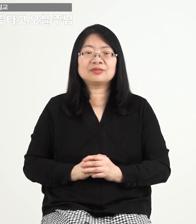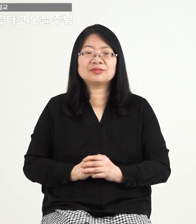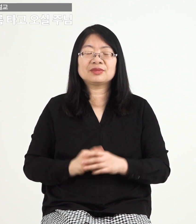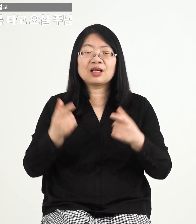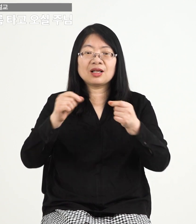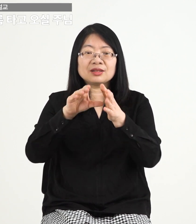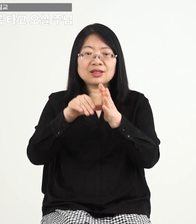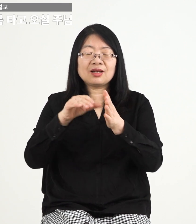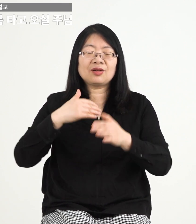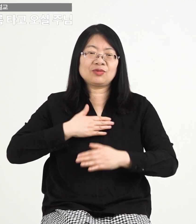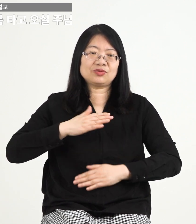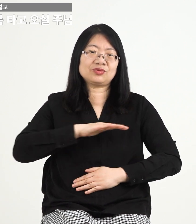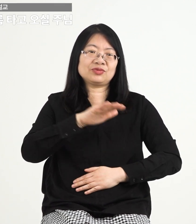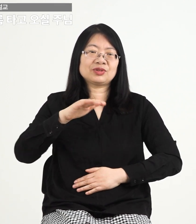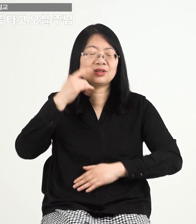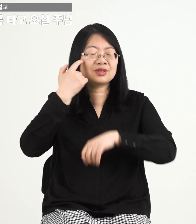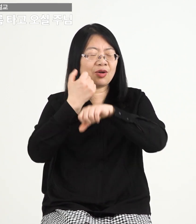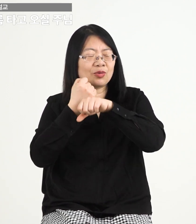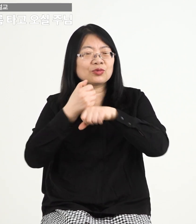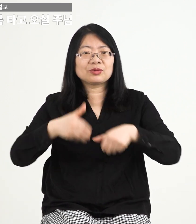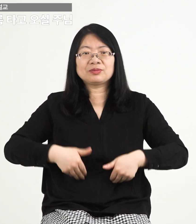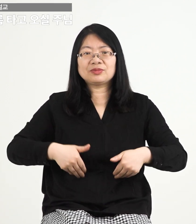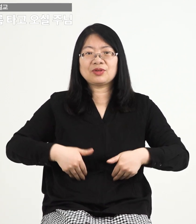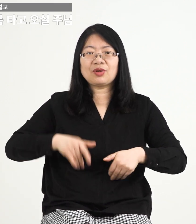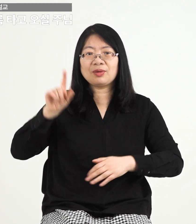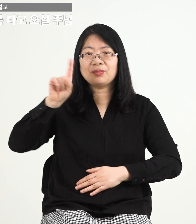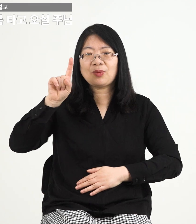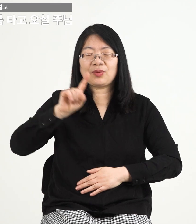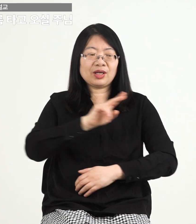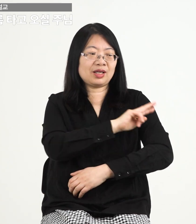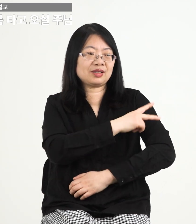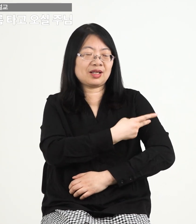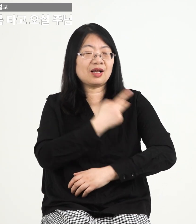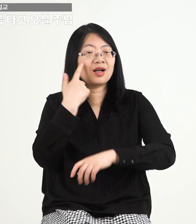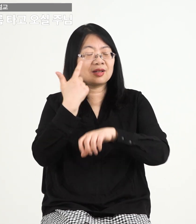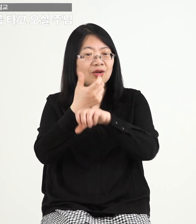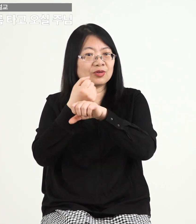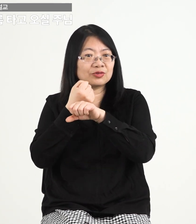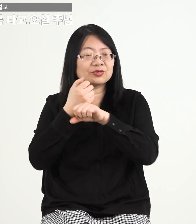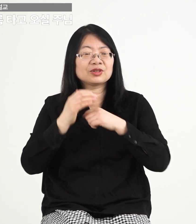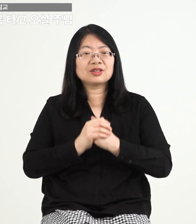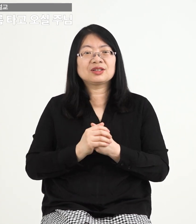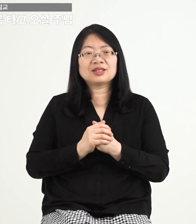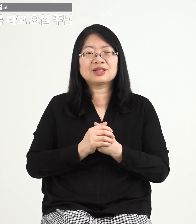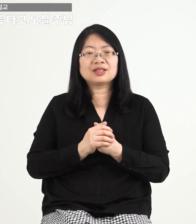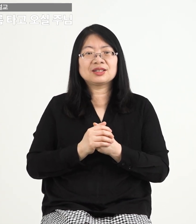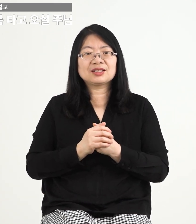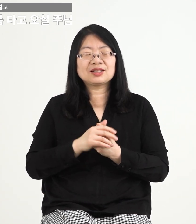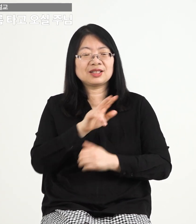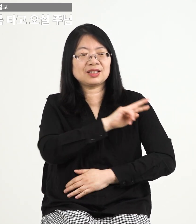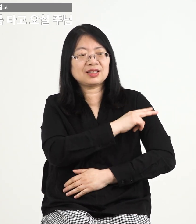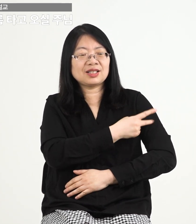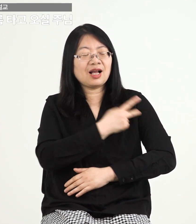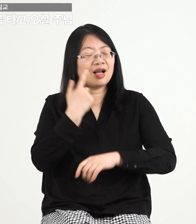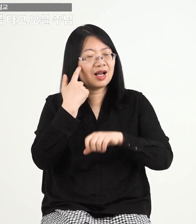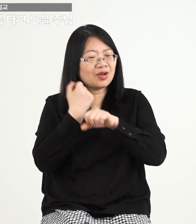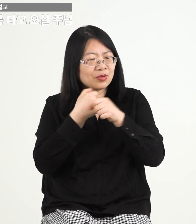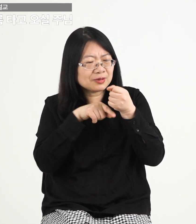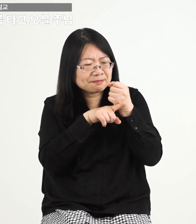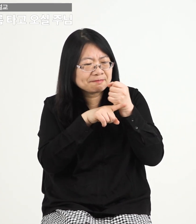그럴 때 우리는 뭘 연구해야 될까요? 이단을 연구하고 사이비를 연구하는 게